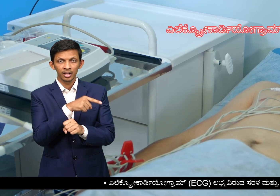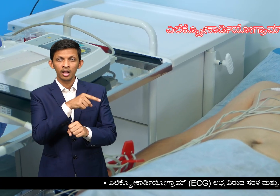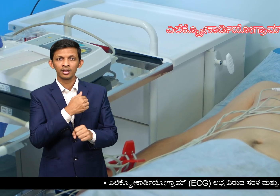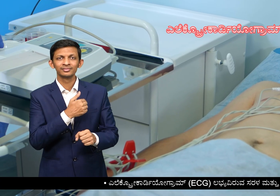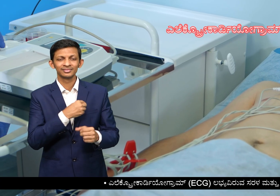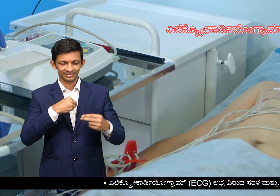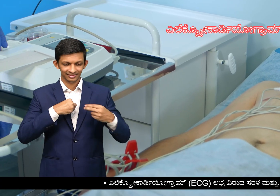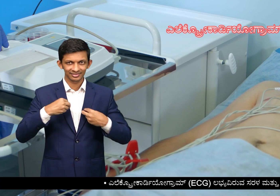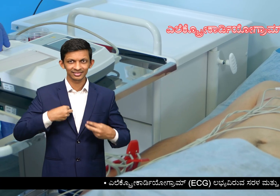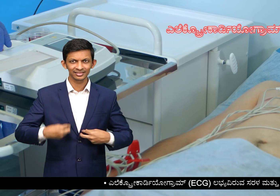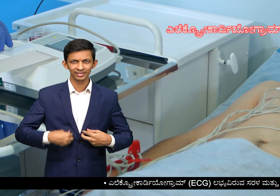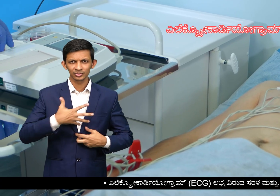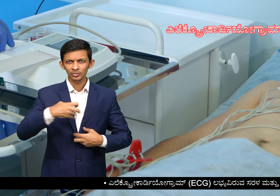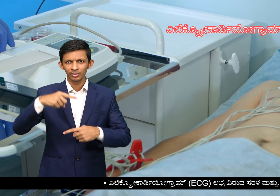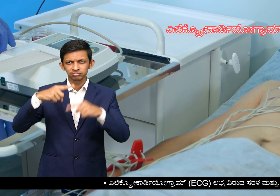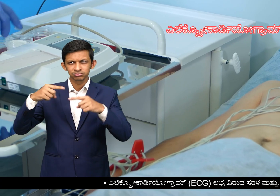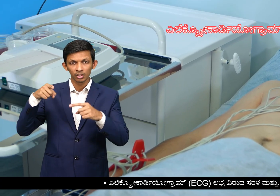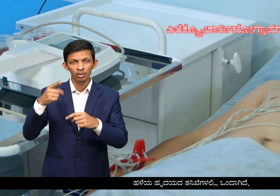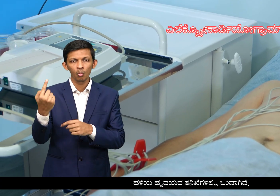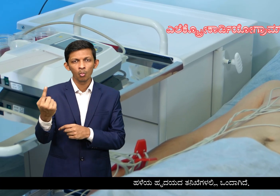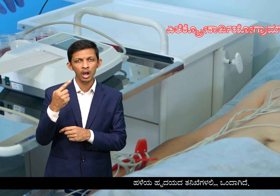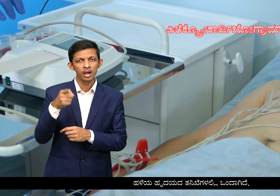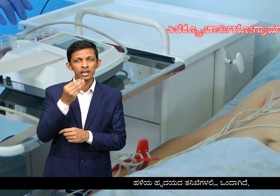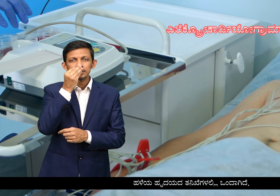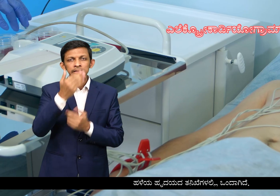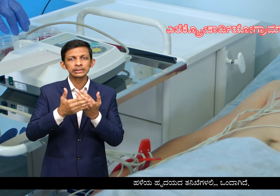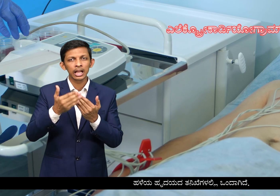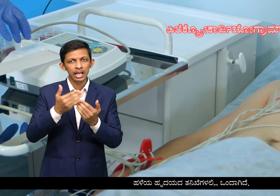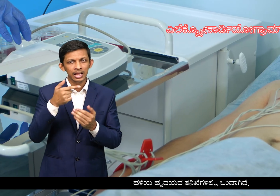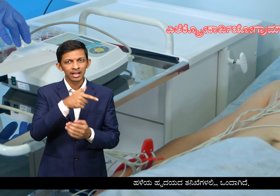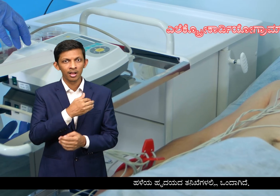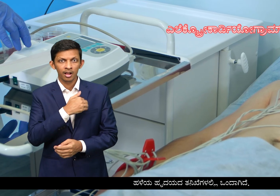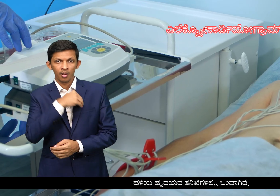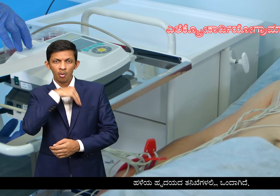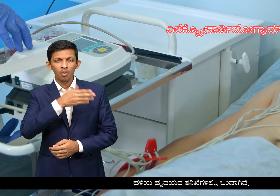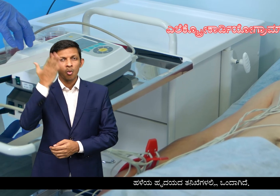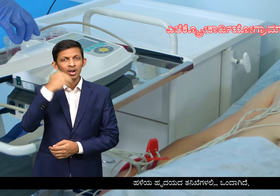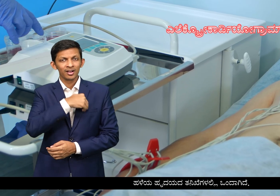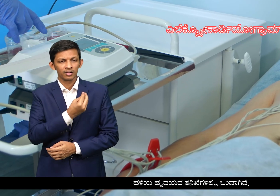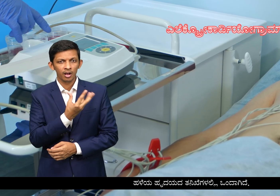ಎಲೆಕ್ಟ್ರೋಕಾರ್ಡಿಯೋಗ್ರಾಮ್ ಇಸಿಜಿ ಲಭ್ಯವಿರುವ ಸರಳ ಮತ್ತು ಹಳೆಯ ಹೃದಯದ ತನಿಖೆಗಳಲ್ಲಿ ಒಂದಾಗಿದೆ.